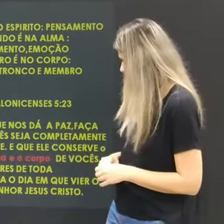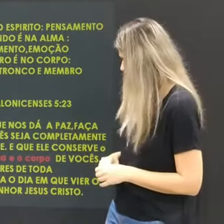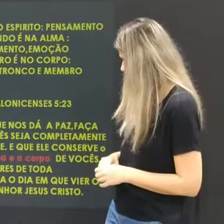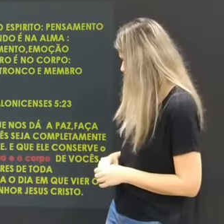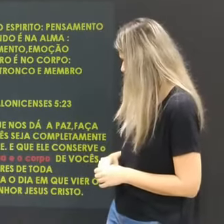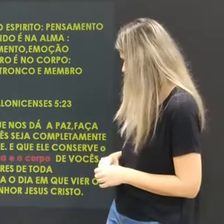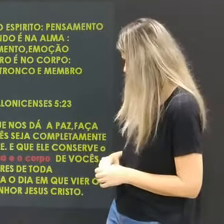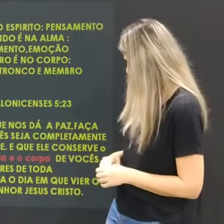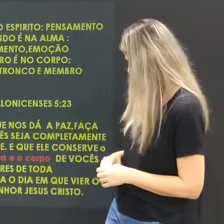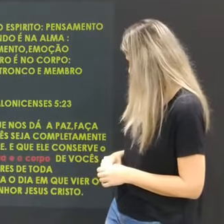partes.